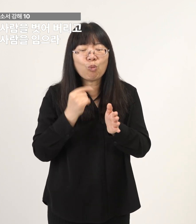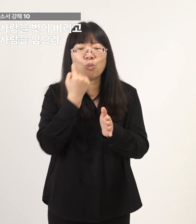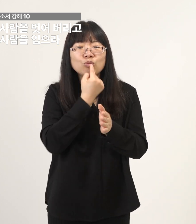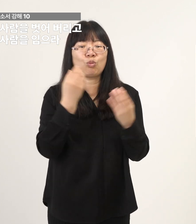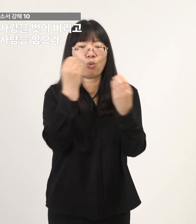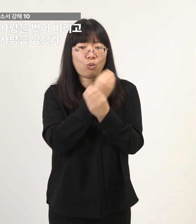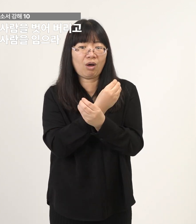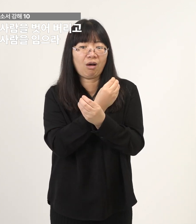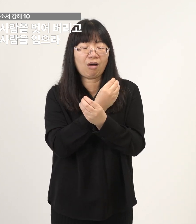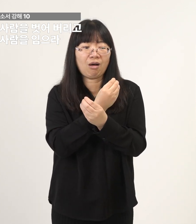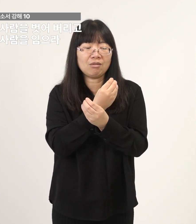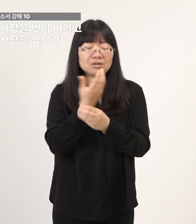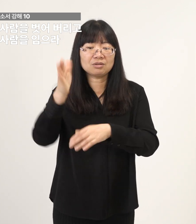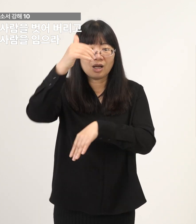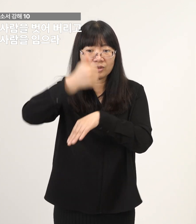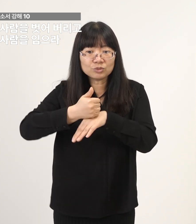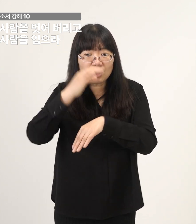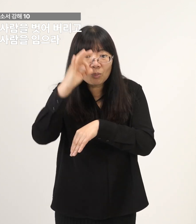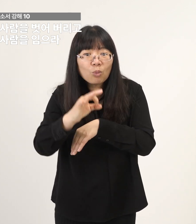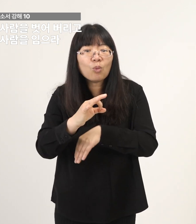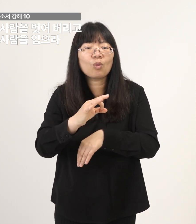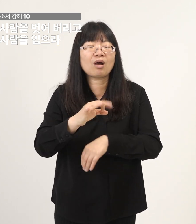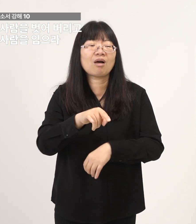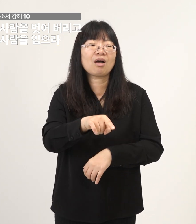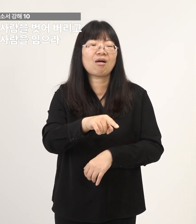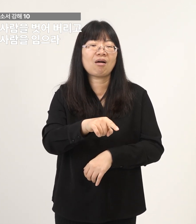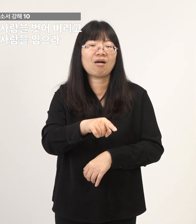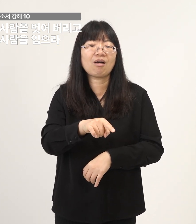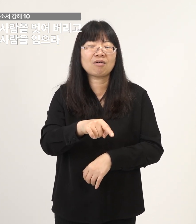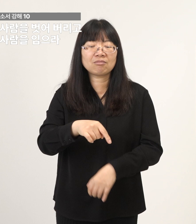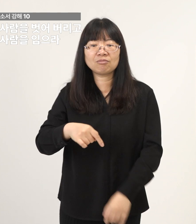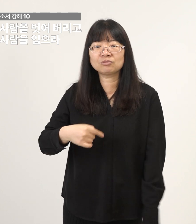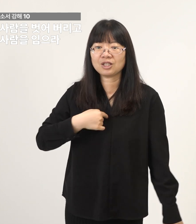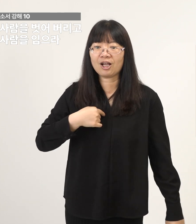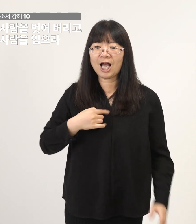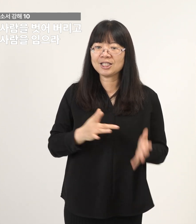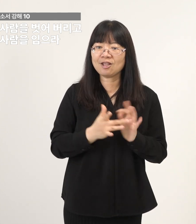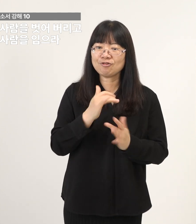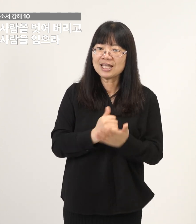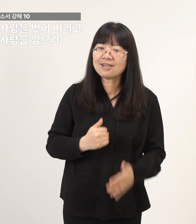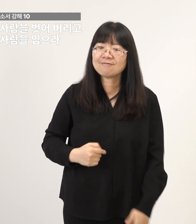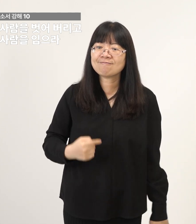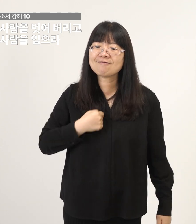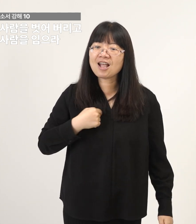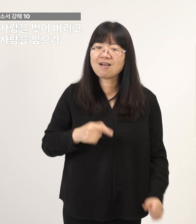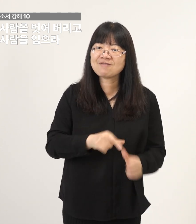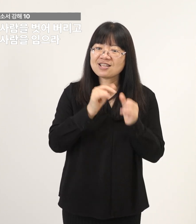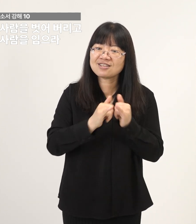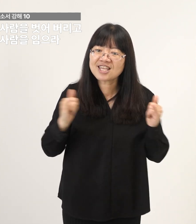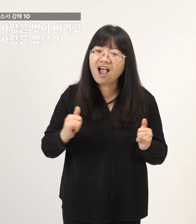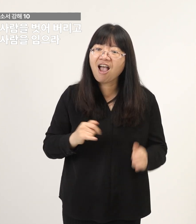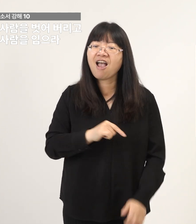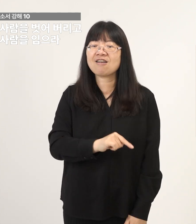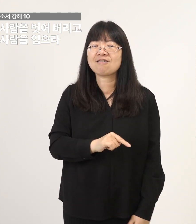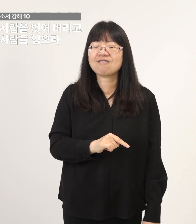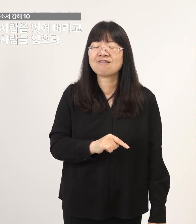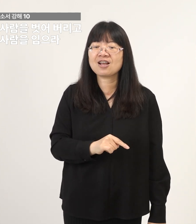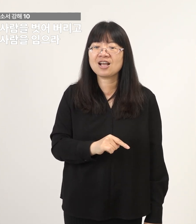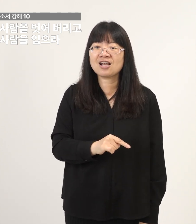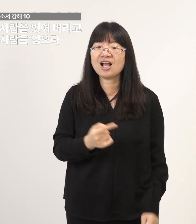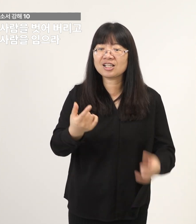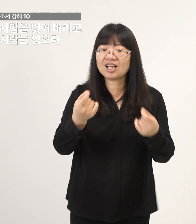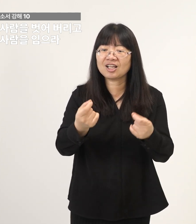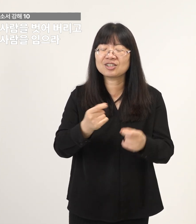그런데 나중에 뚜껑을 열어보니까 지가 교주라고 그러고 지가 메시아라고 그러고 뭐 요즘